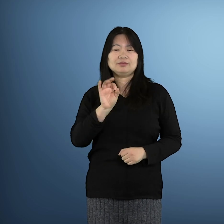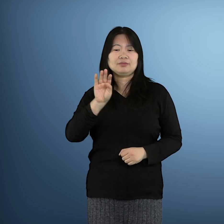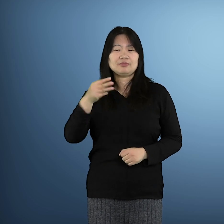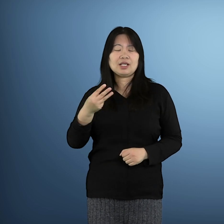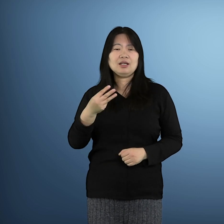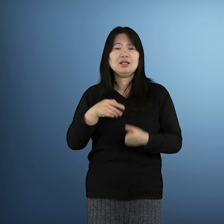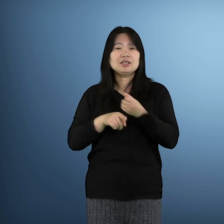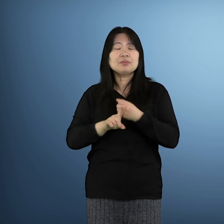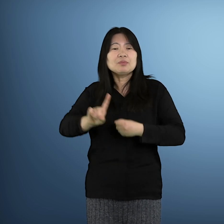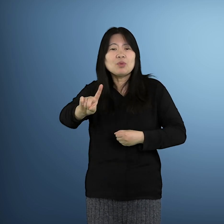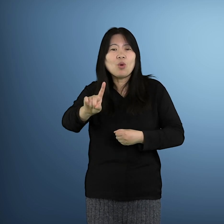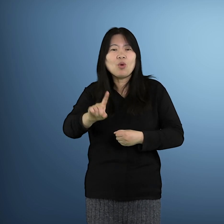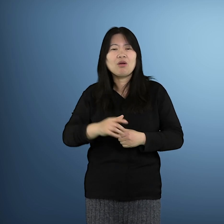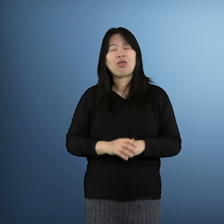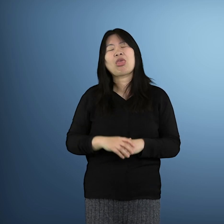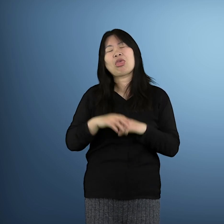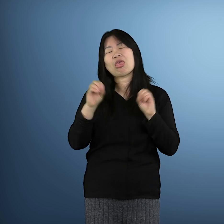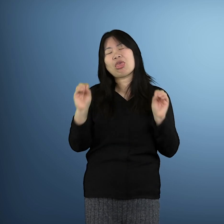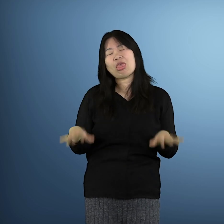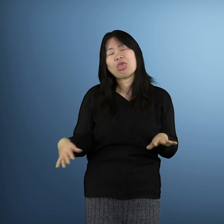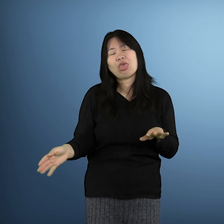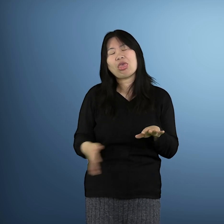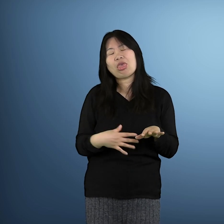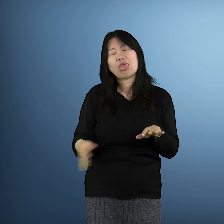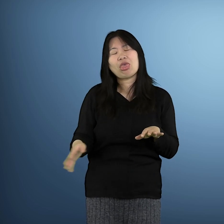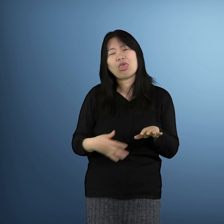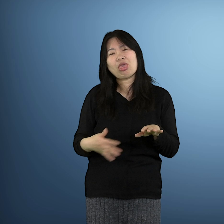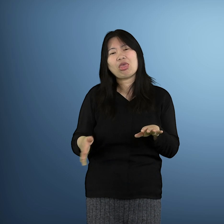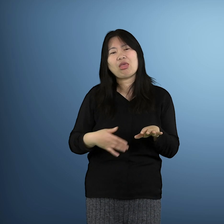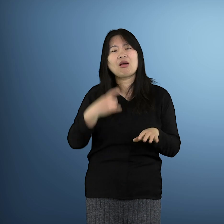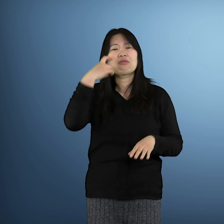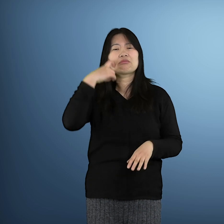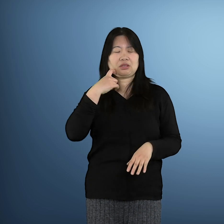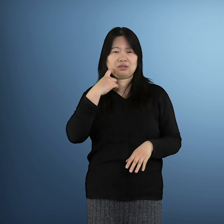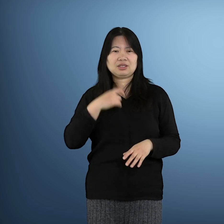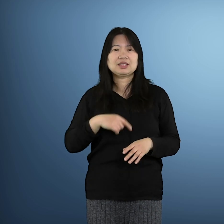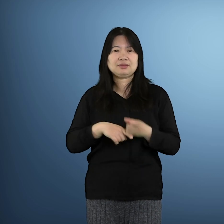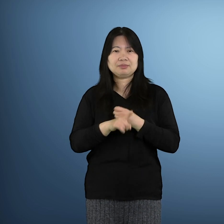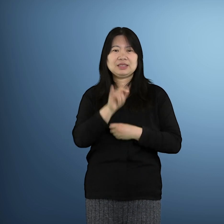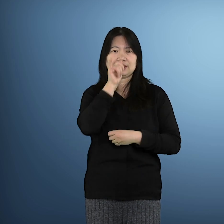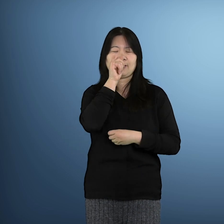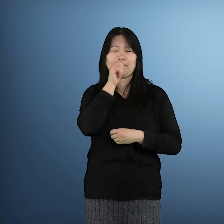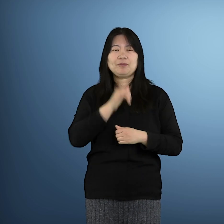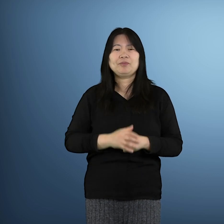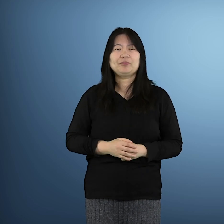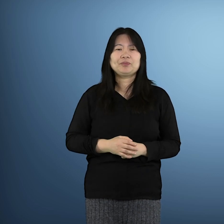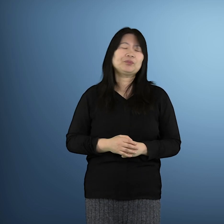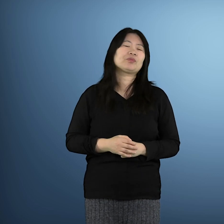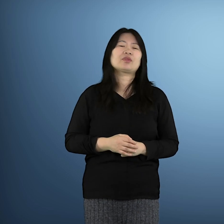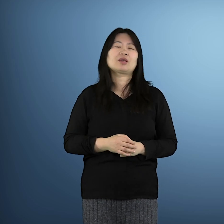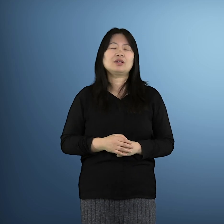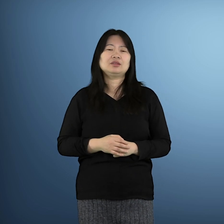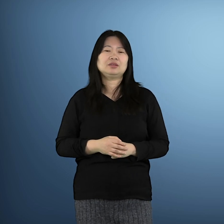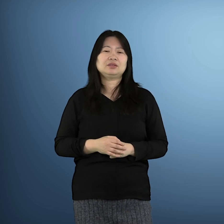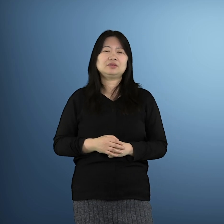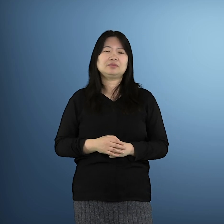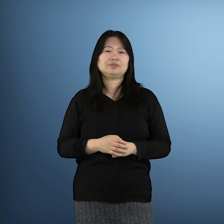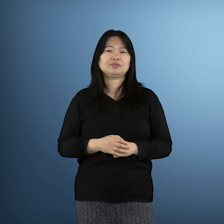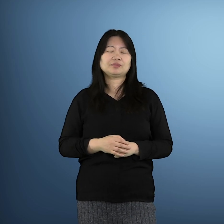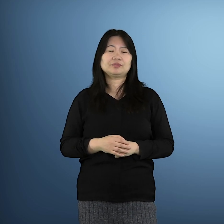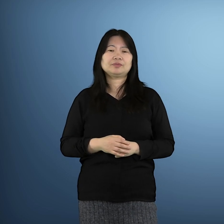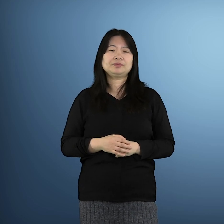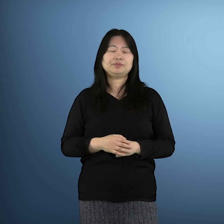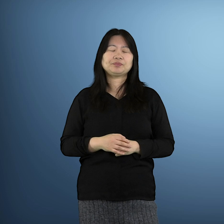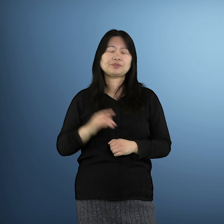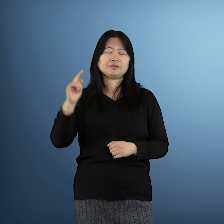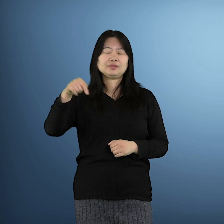자체는 뜻밖에도 허무하다, 공허하다 이런 의미를 담고 있습니다. 자,